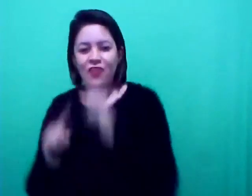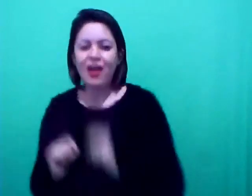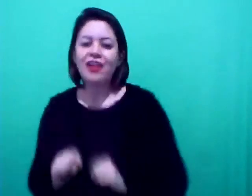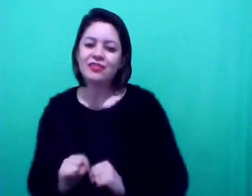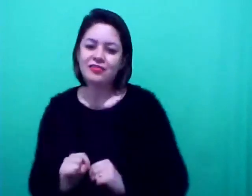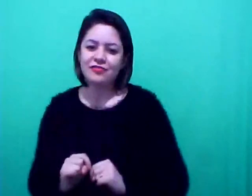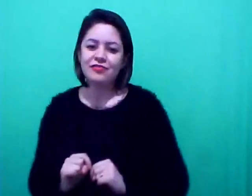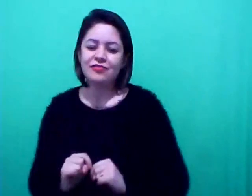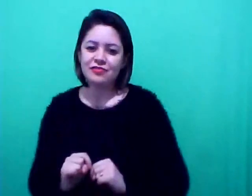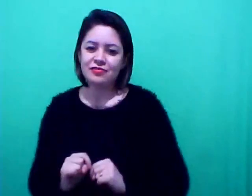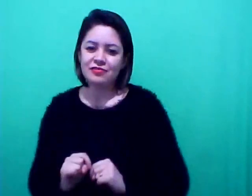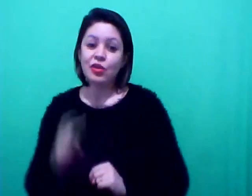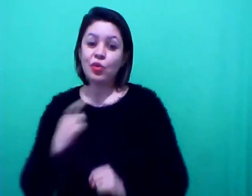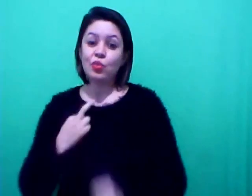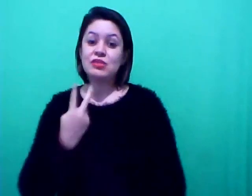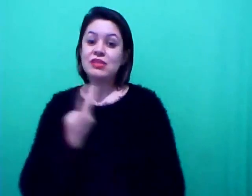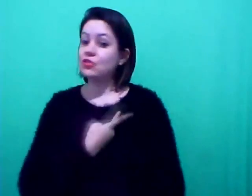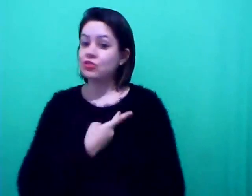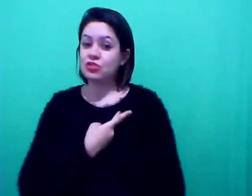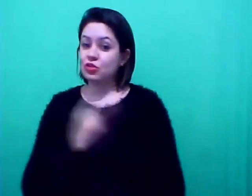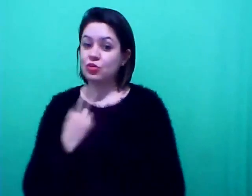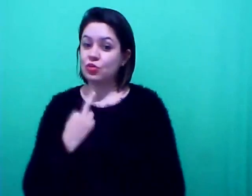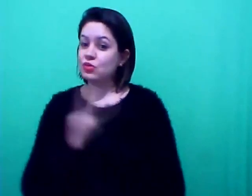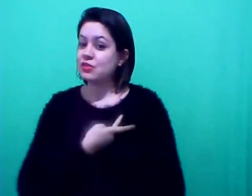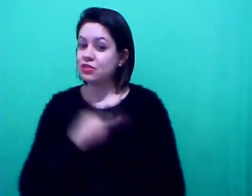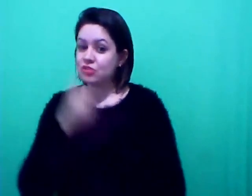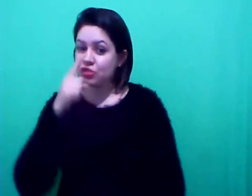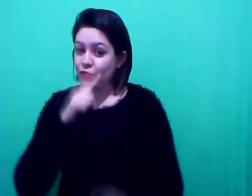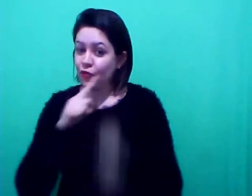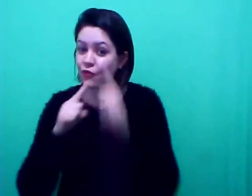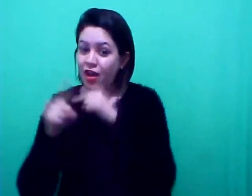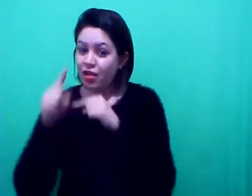Às vezes a gente tem que repetir, às vezes uma repetição de sinais.